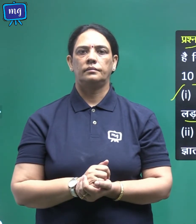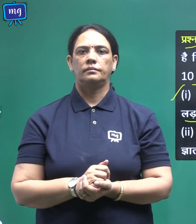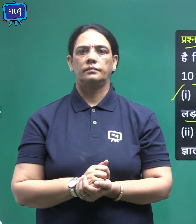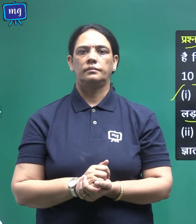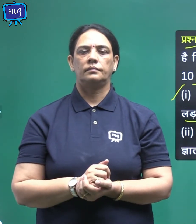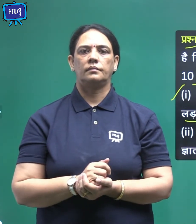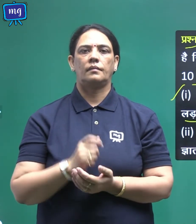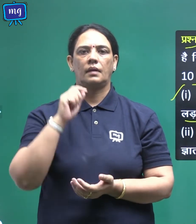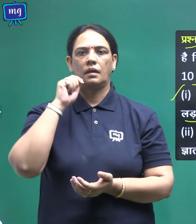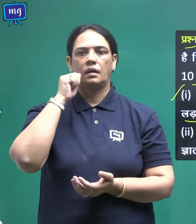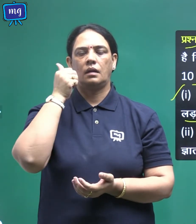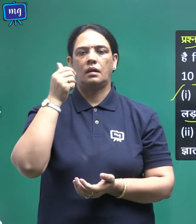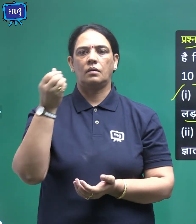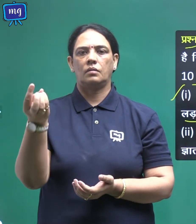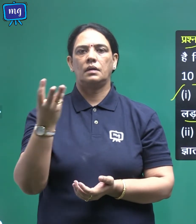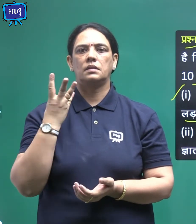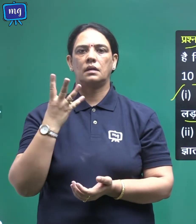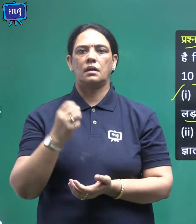लड़कों की संख्या